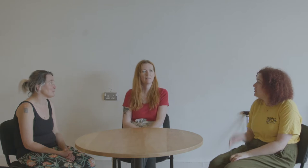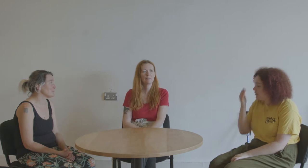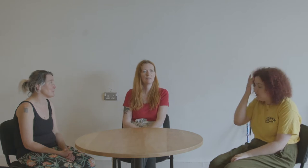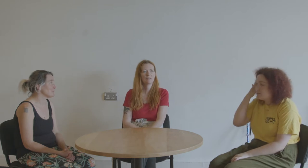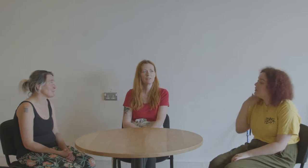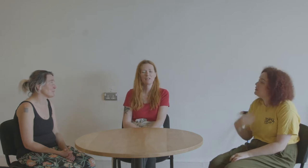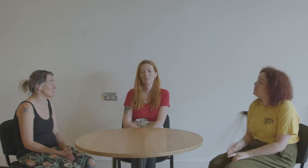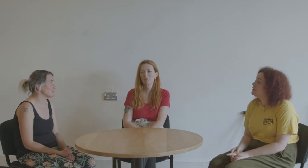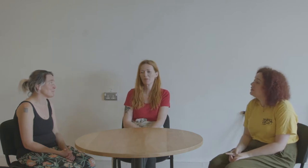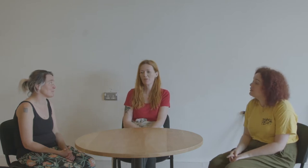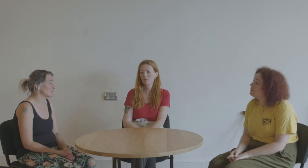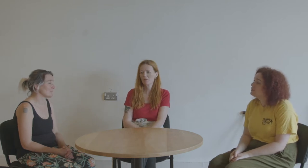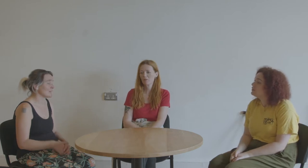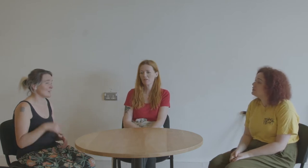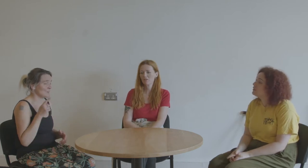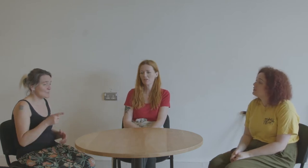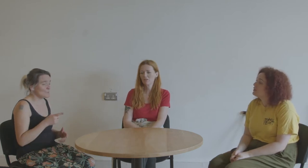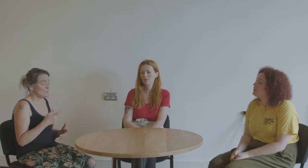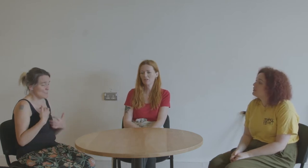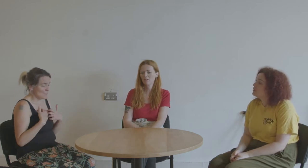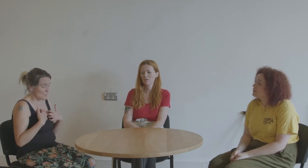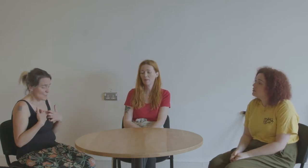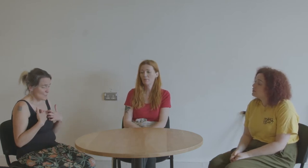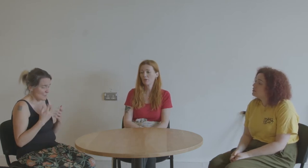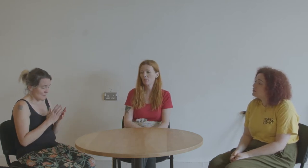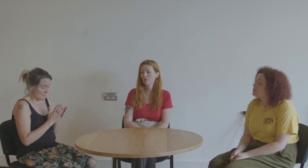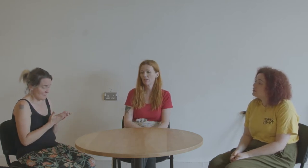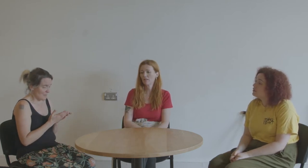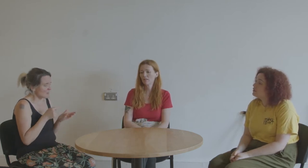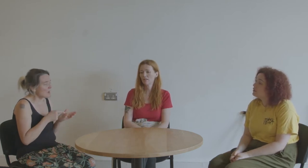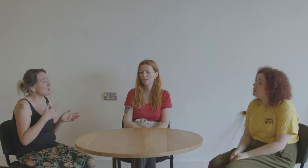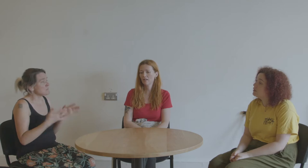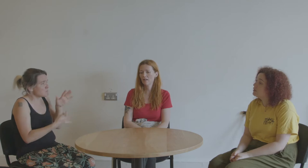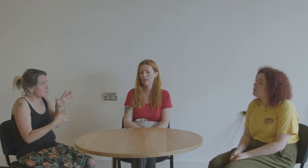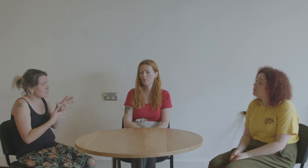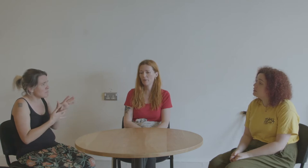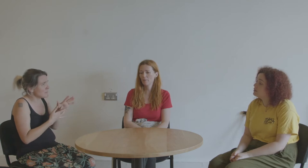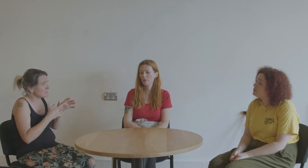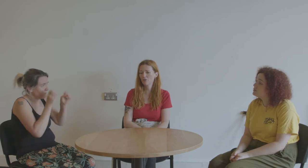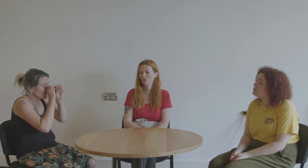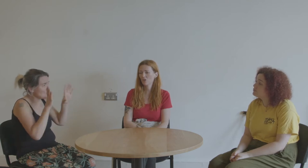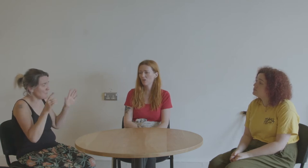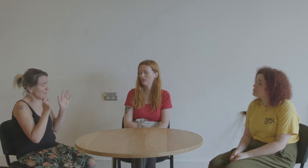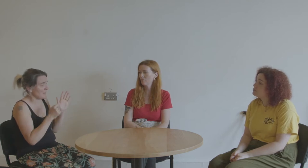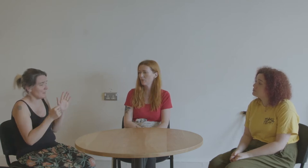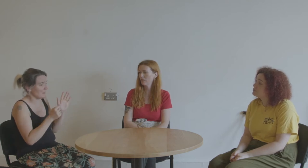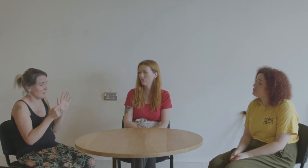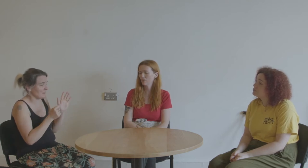Rydyn'n syniad mor ffifir, dwi'n meddwl i, jyst, a mor bwysig, a mae'r bron yn sioc i fi bod ni fel